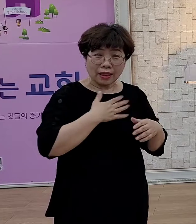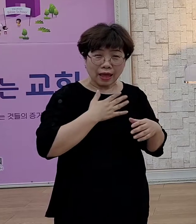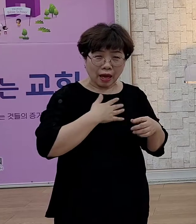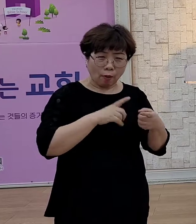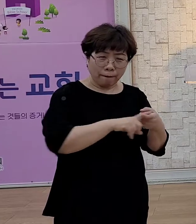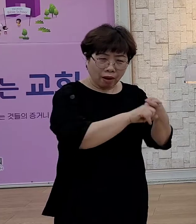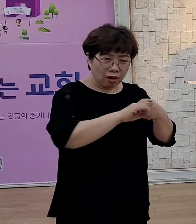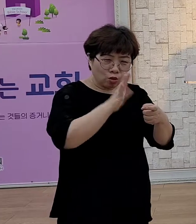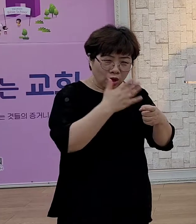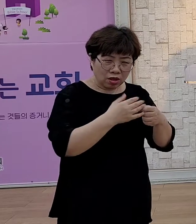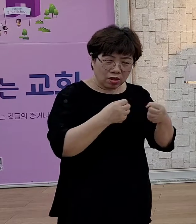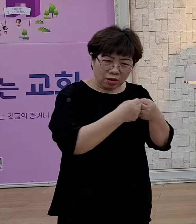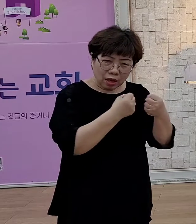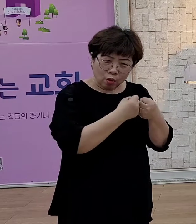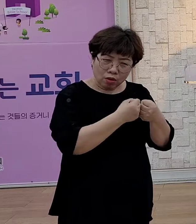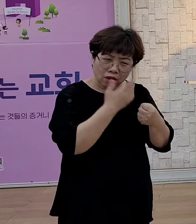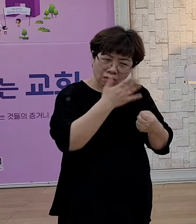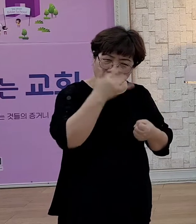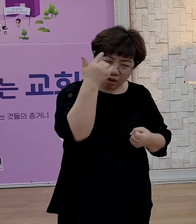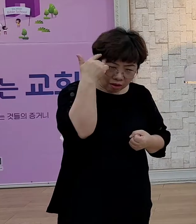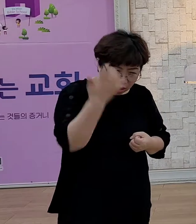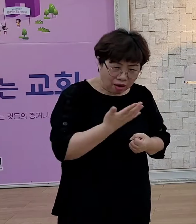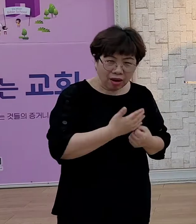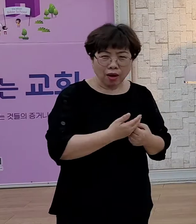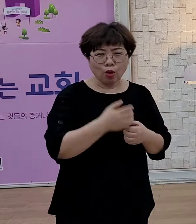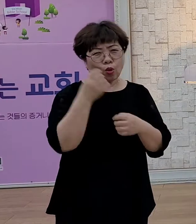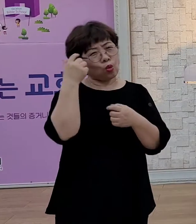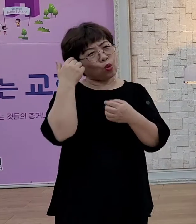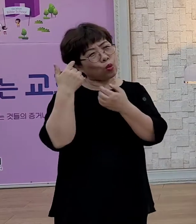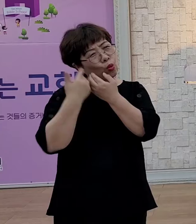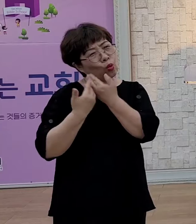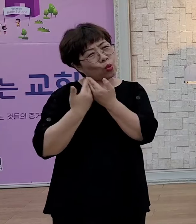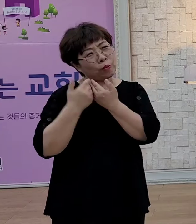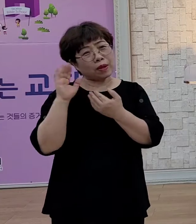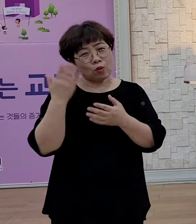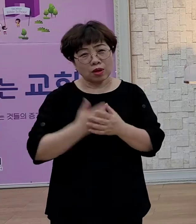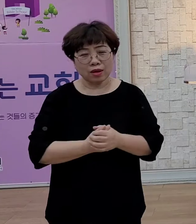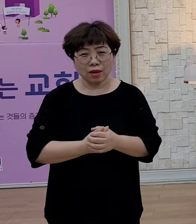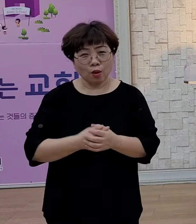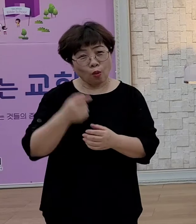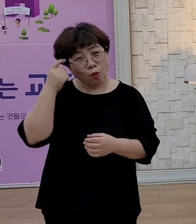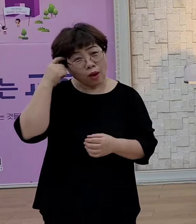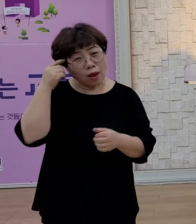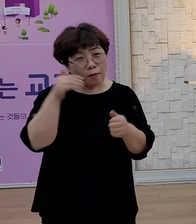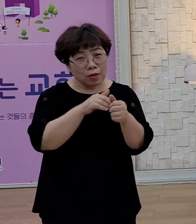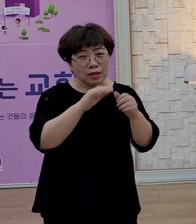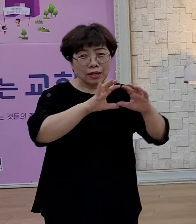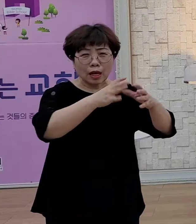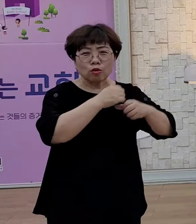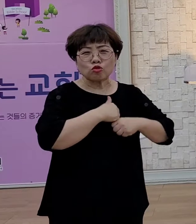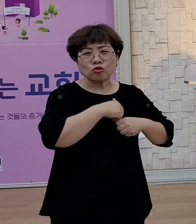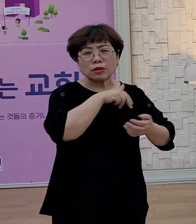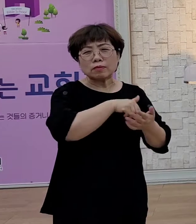싸우러 간다는데 저놈이 갑자기 그 전쟁터에 나오고 갑자기 마음이 바뀌어가고 확 뒤돌았으면 우리 어쩔 거다.